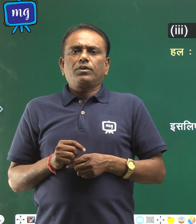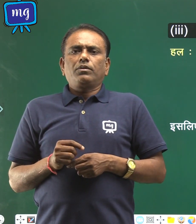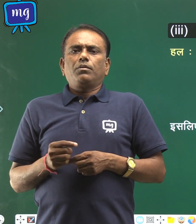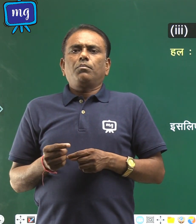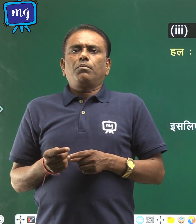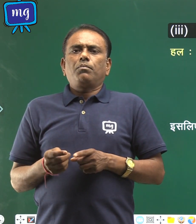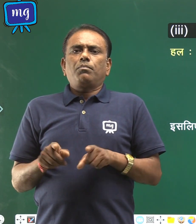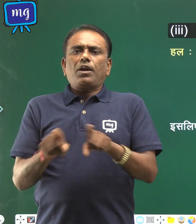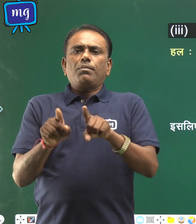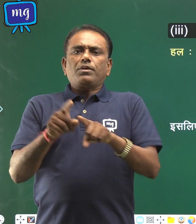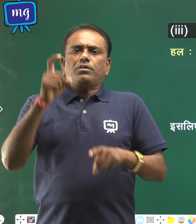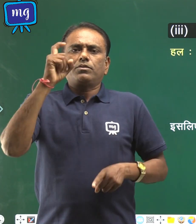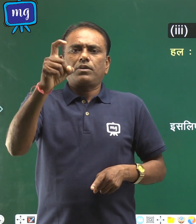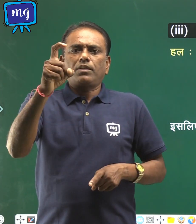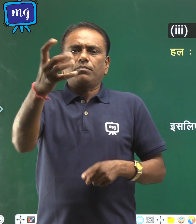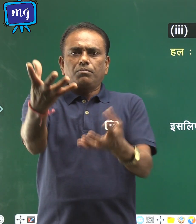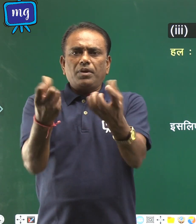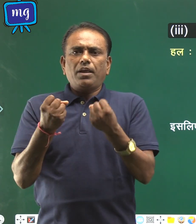7 का,